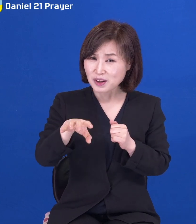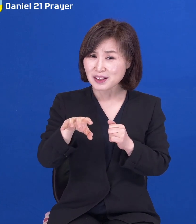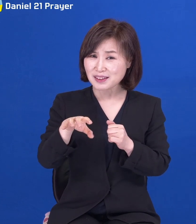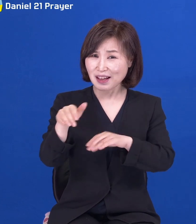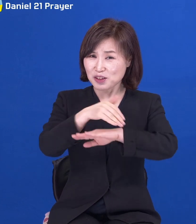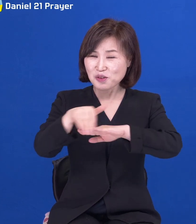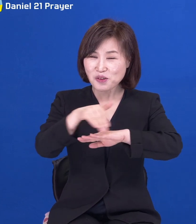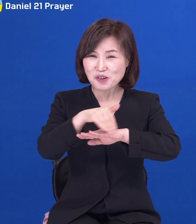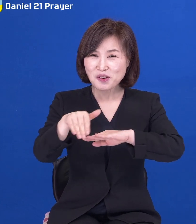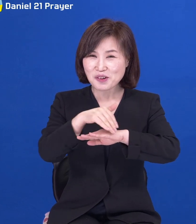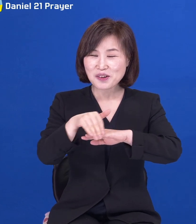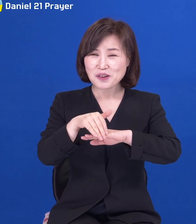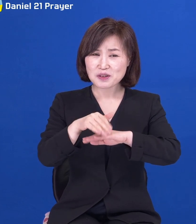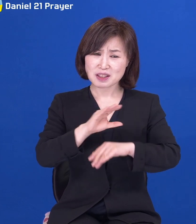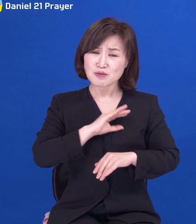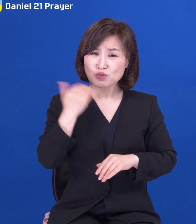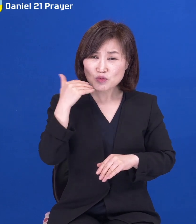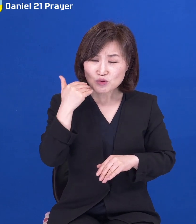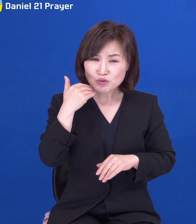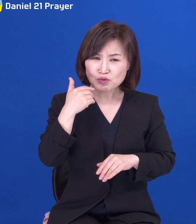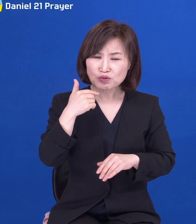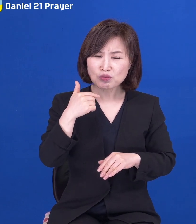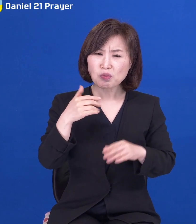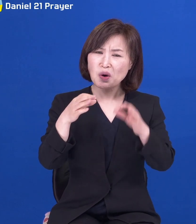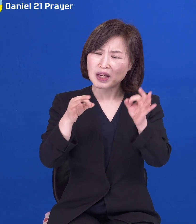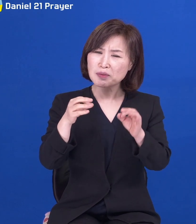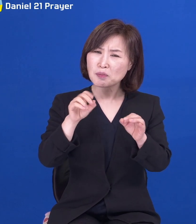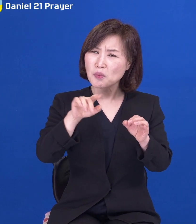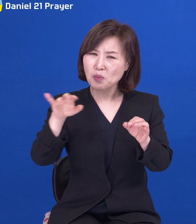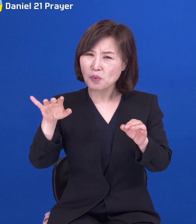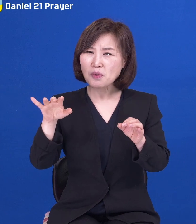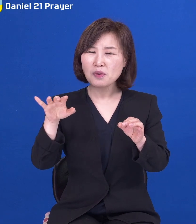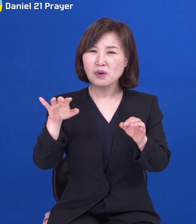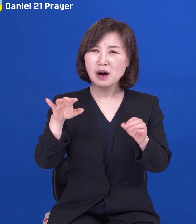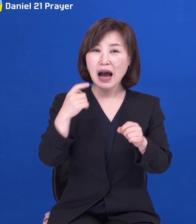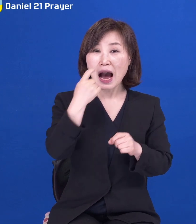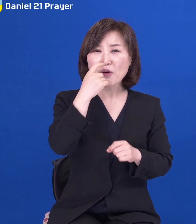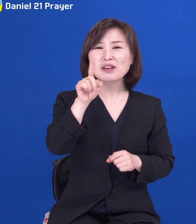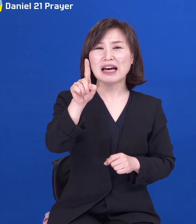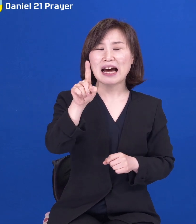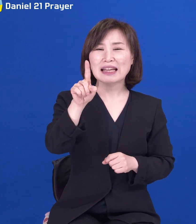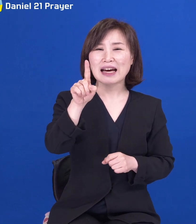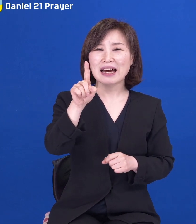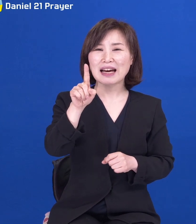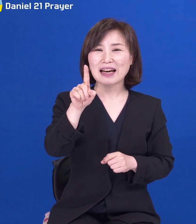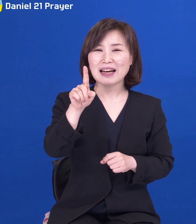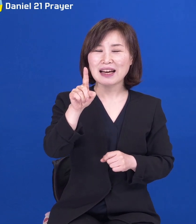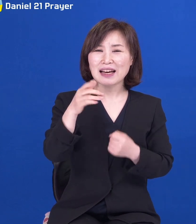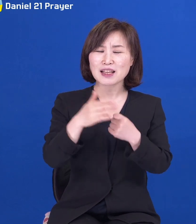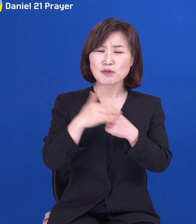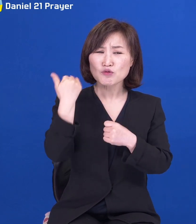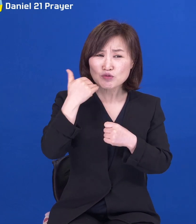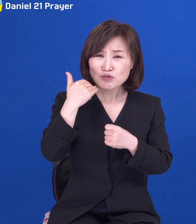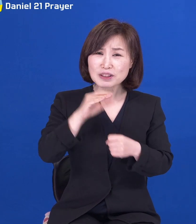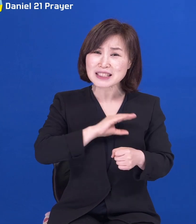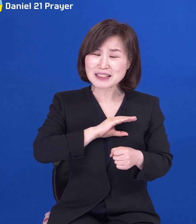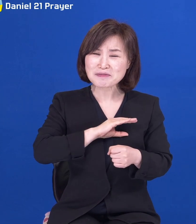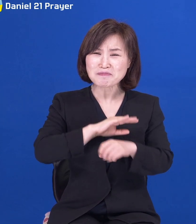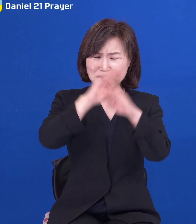지금 이름이 뭐야니까 김 누구라는 거예요. 학원은 1개 반밖에 없어요. 그래서 누구라면 다 알아요